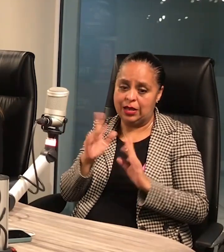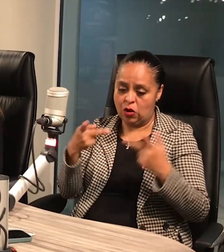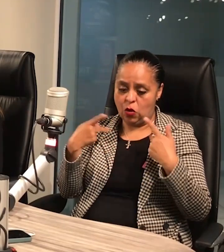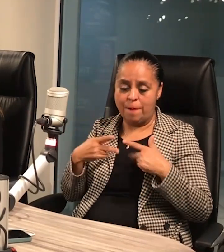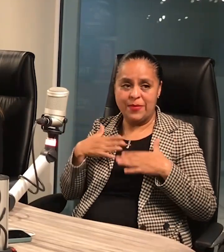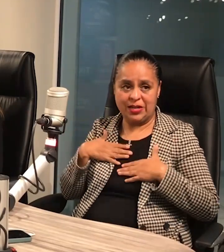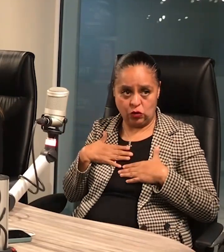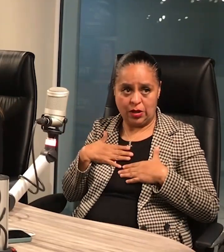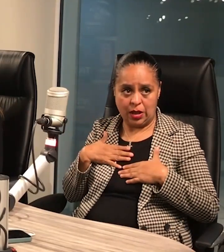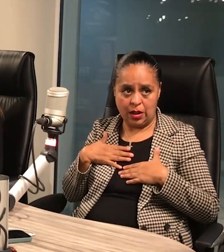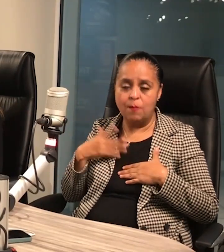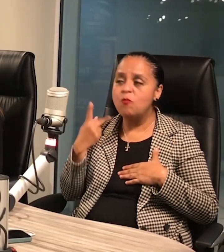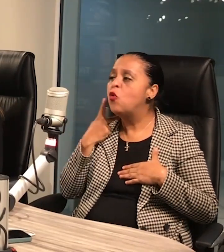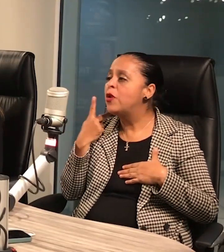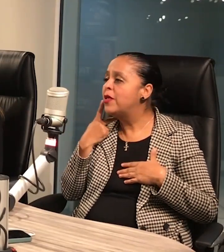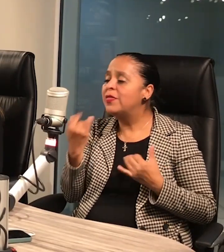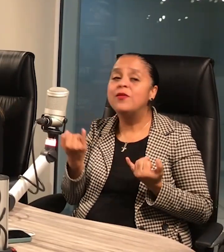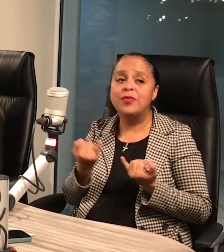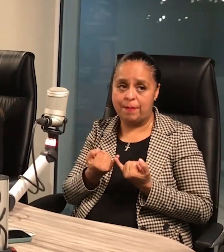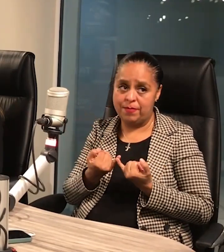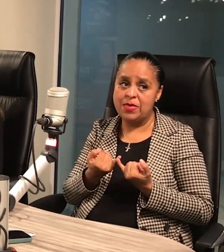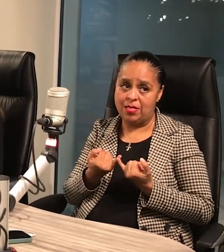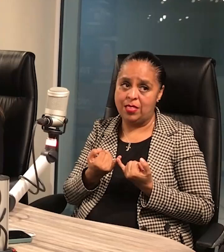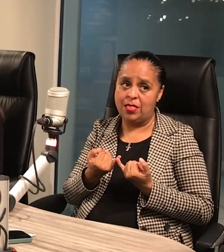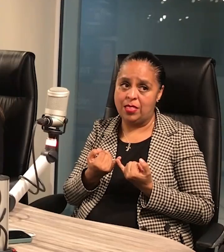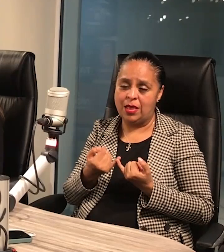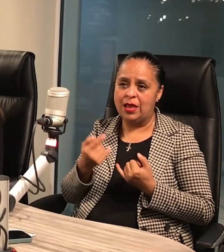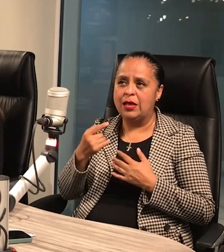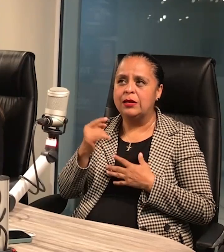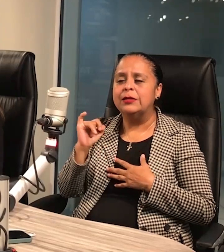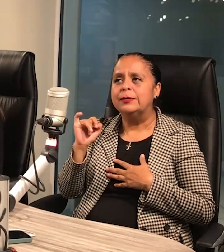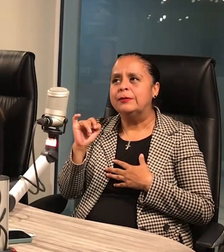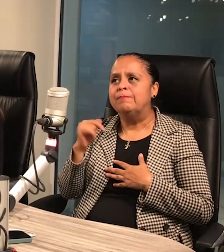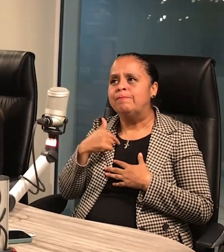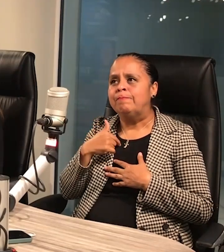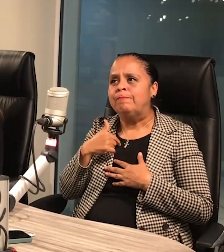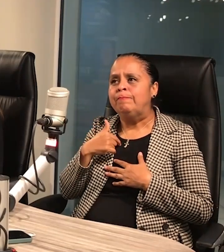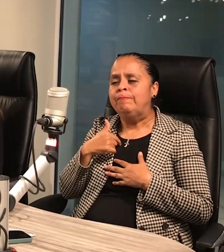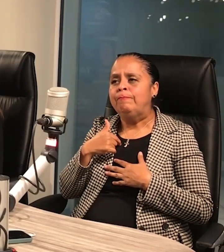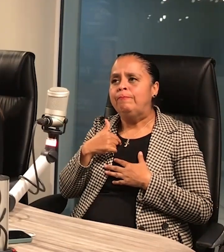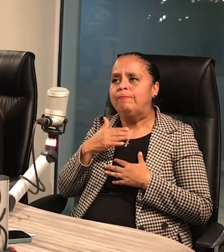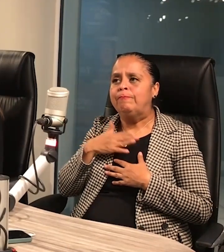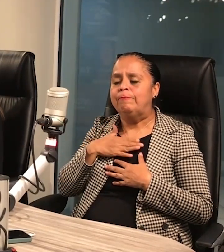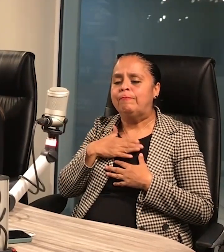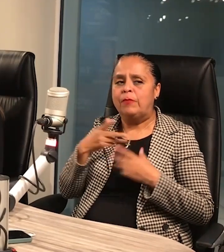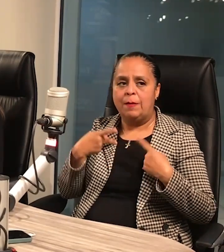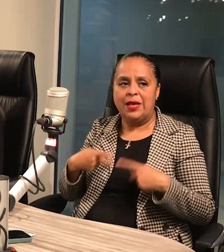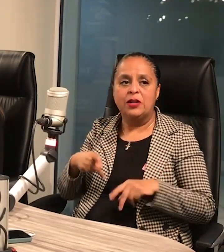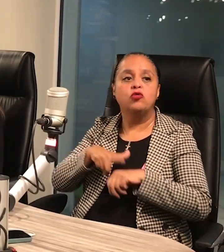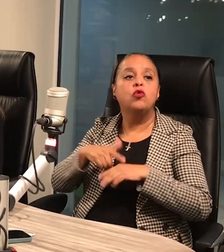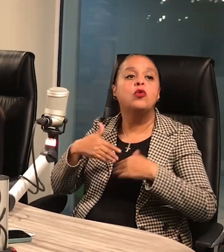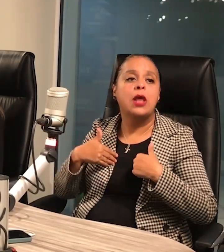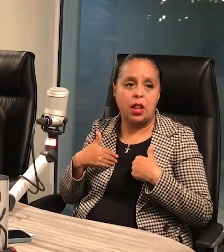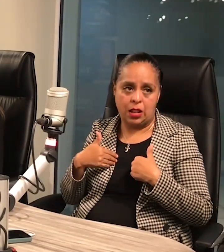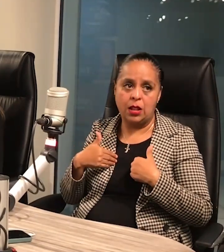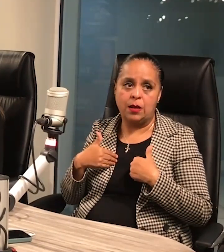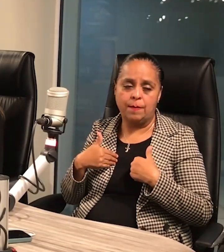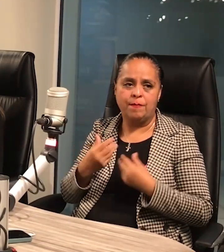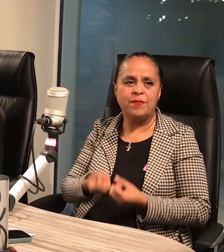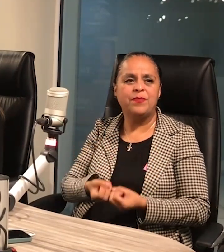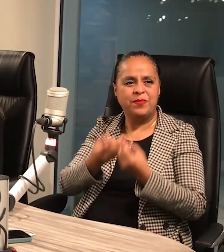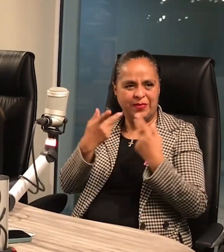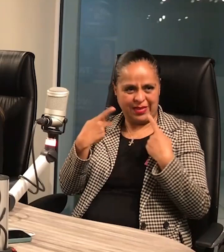es político también, y a lo mejor sí me voy un poco hacia lo personal. retomando la estadística